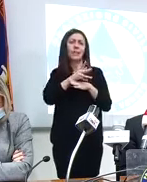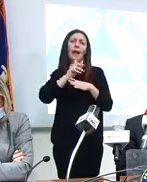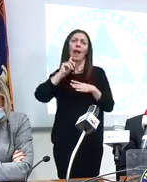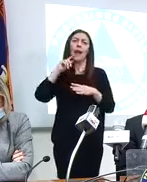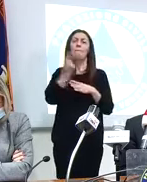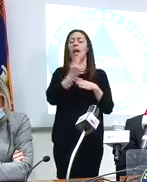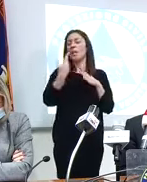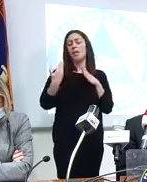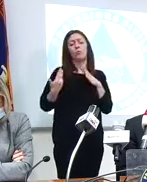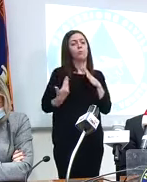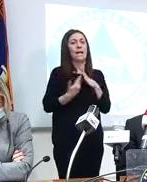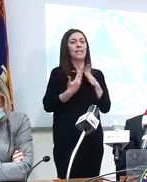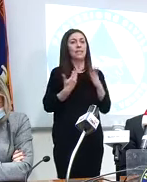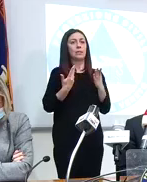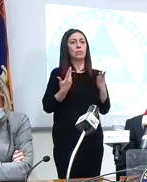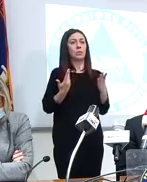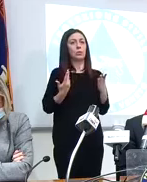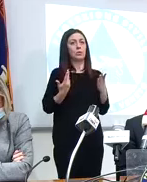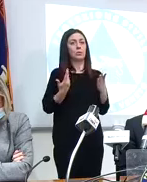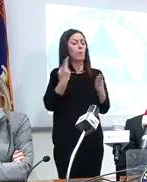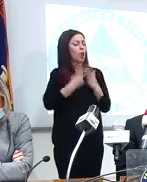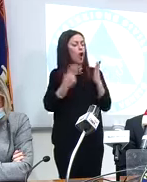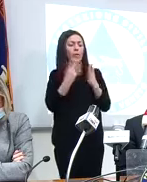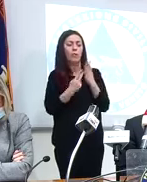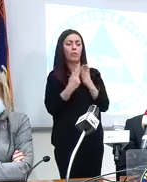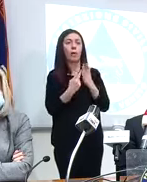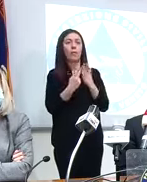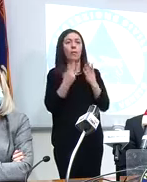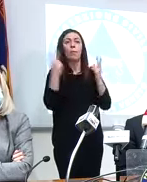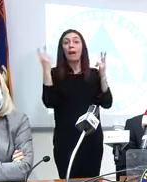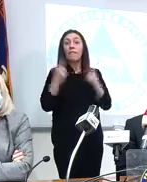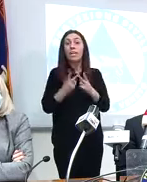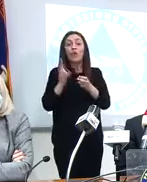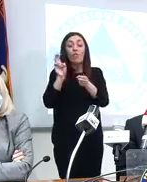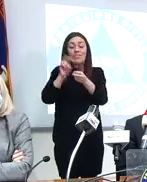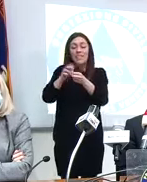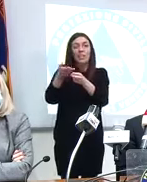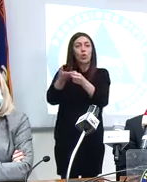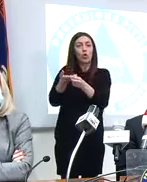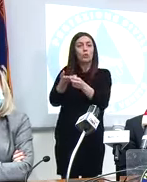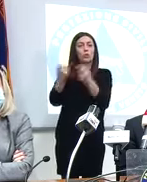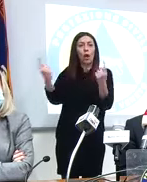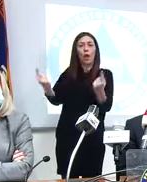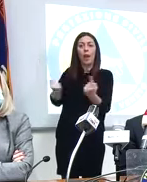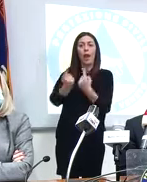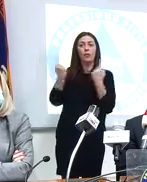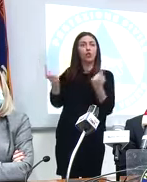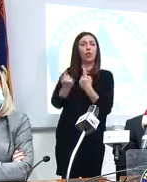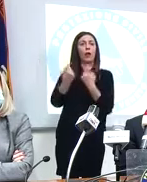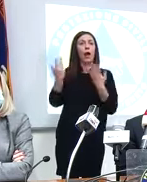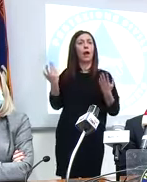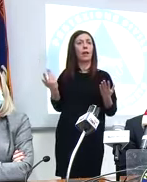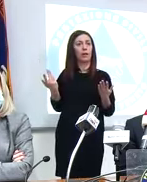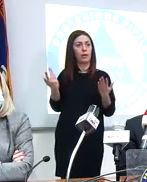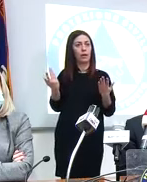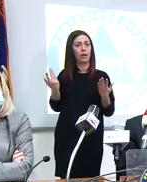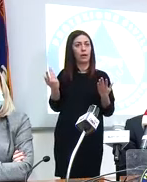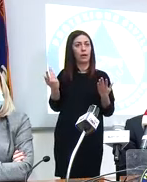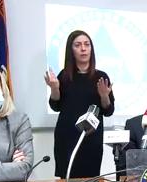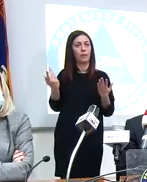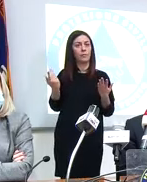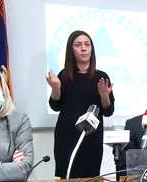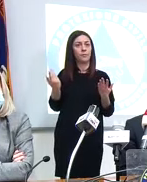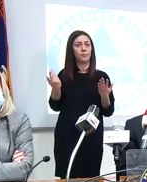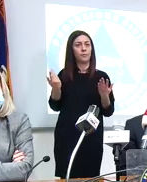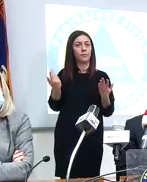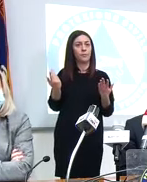prova, però stiamo parlando di un virus, eh? Non stiamo parlando di prendere un moccio e tirare sull'acqua che è caduta. E